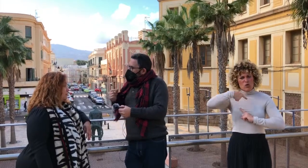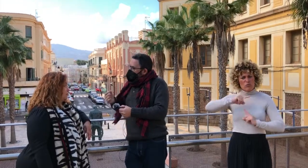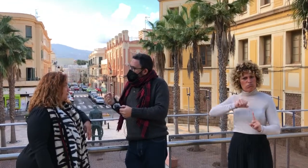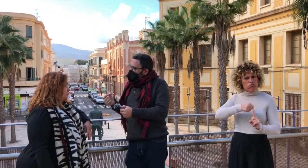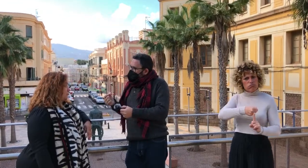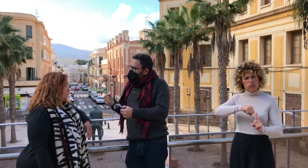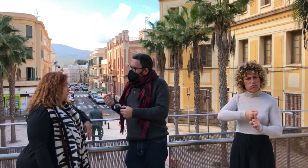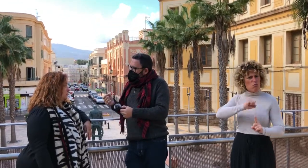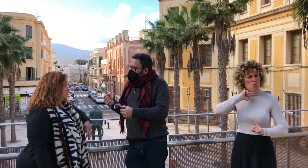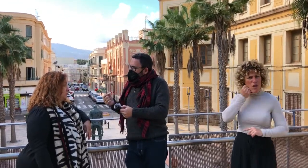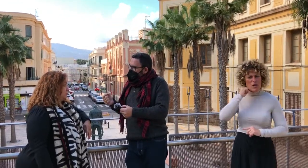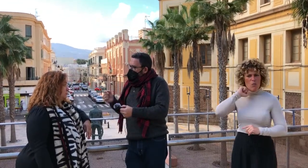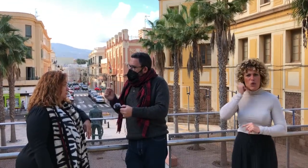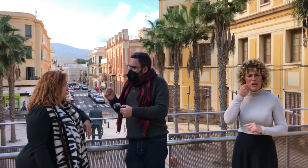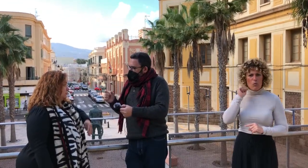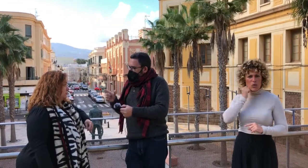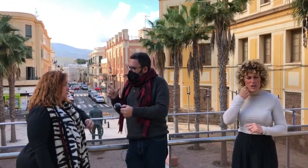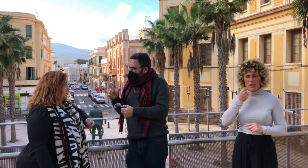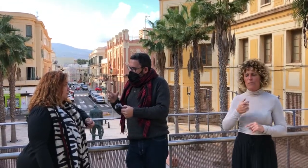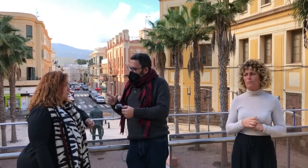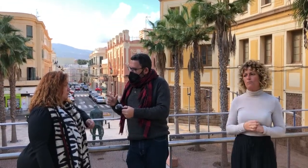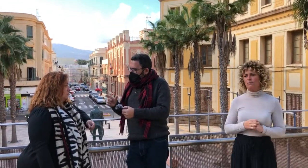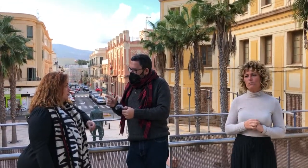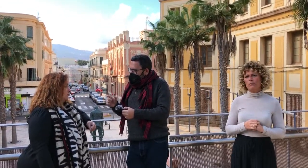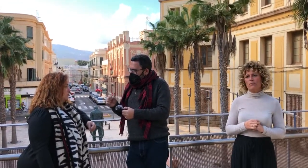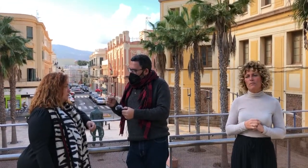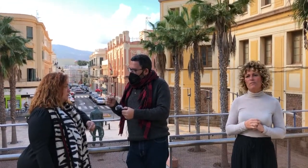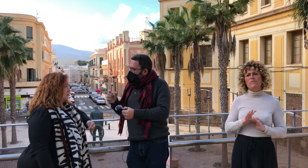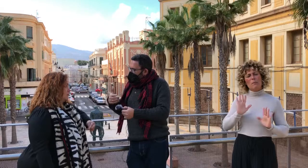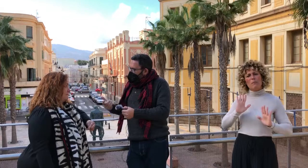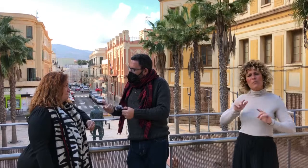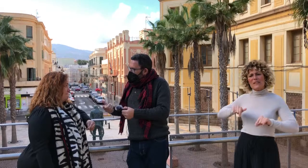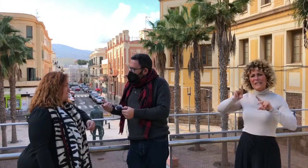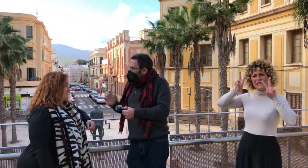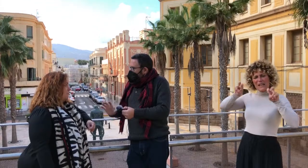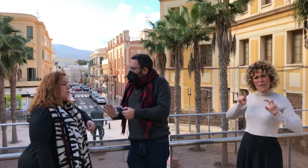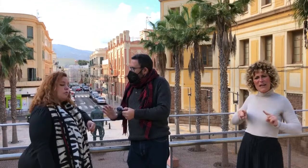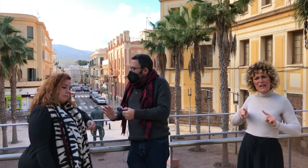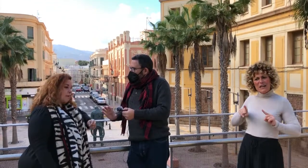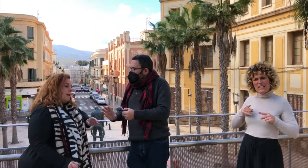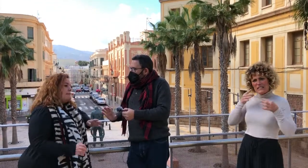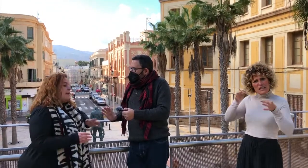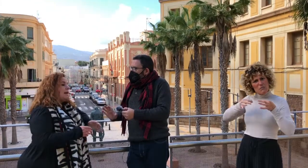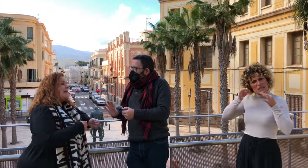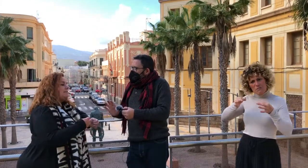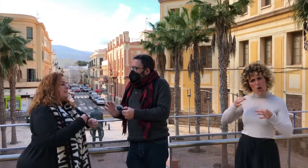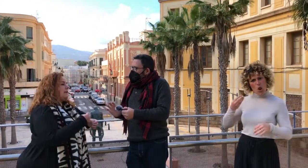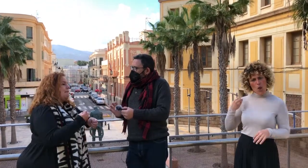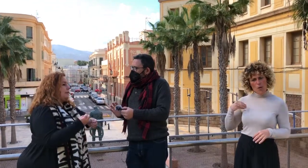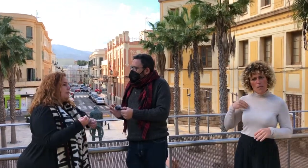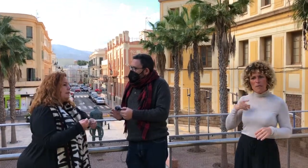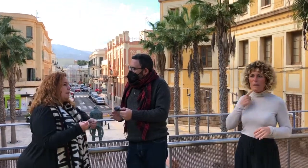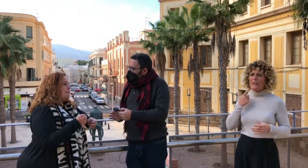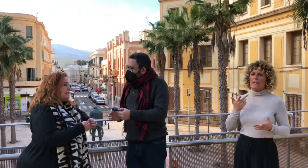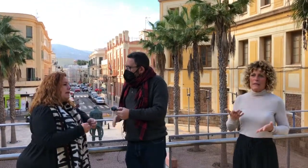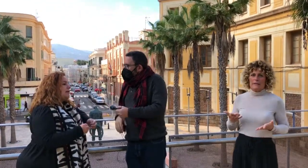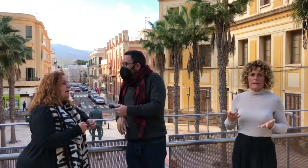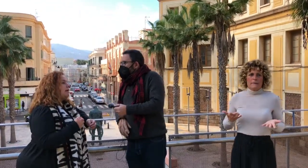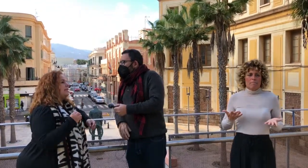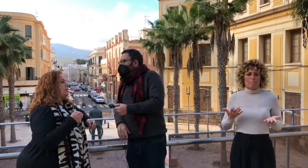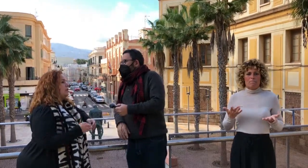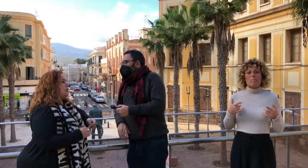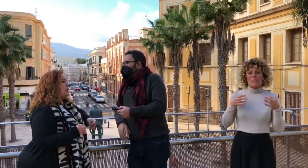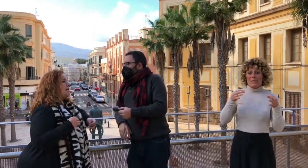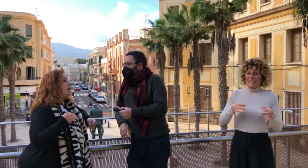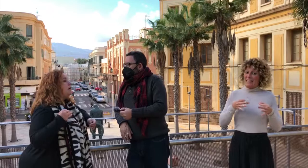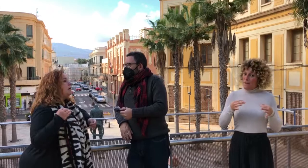Pero eso, a ver, ese tema en concreto, ¿pasa siempre o ha sido...? Siempre pasa que